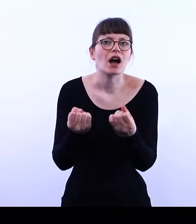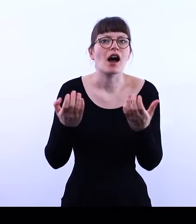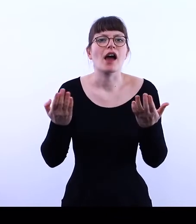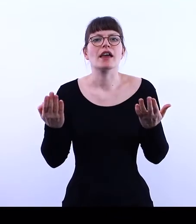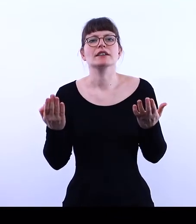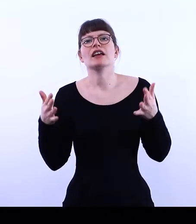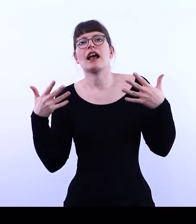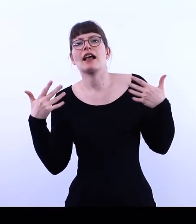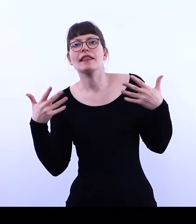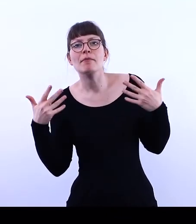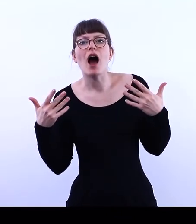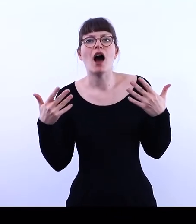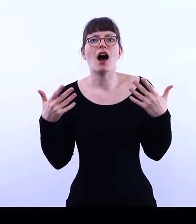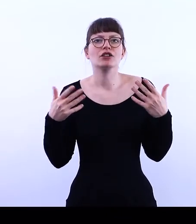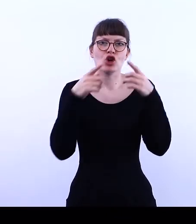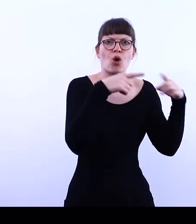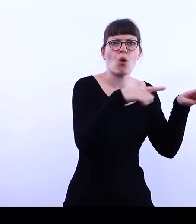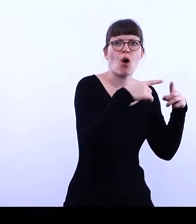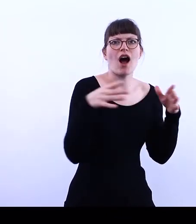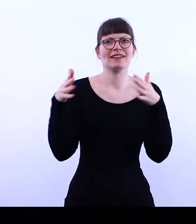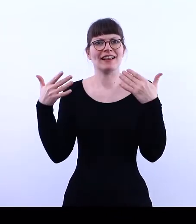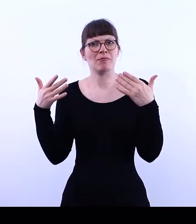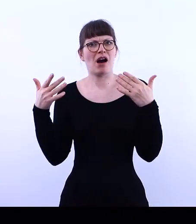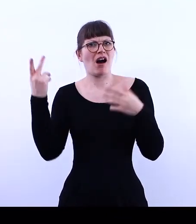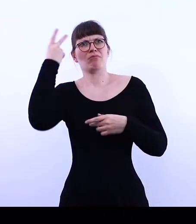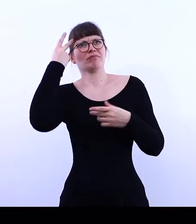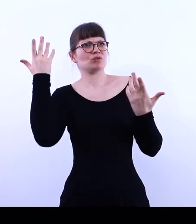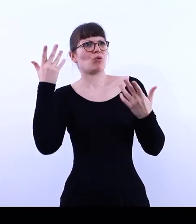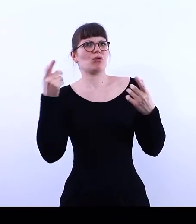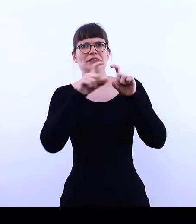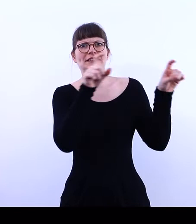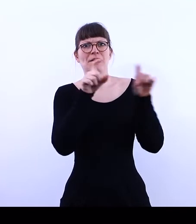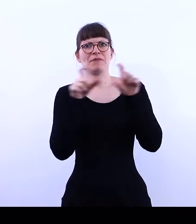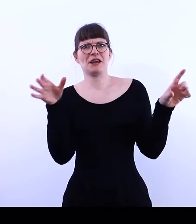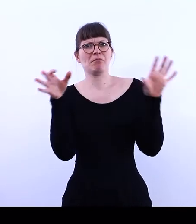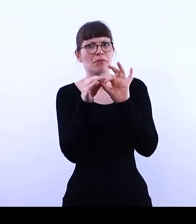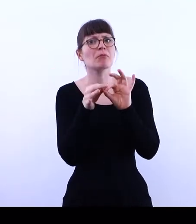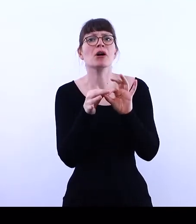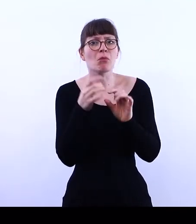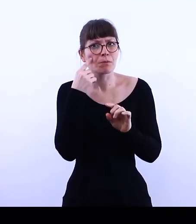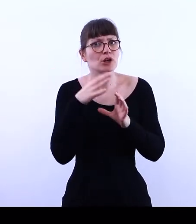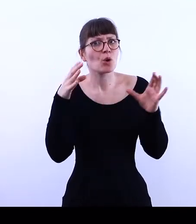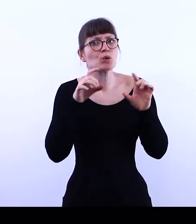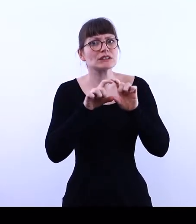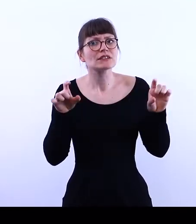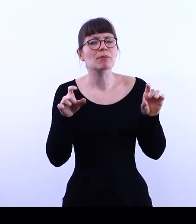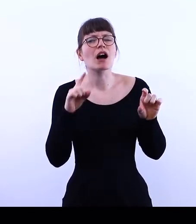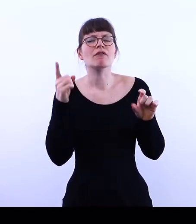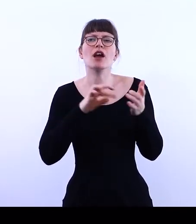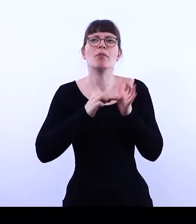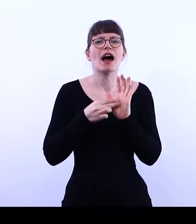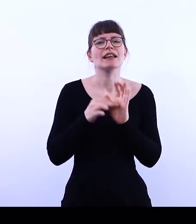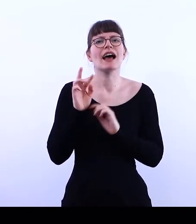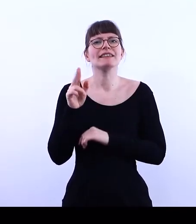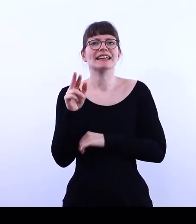von Klima, Chor und Klima, das ist vielleicht nicht das Erste, was einem einfallen würde, aber es ist gerade ein sehr großes Thema. Wir planen ein digitales, hybrides Barcamp